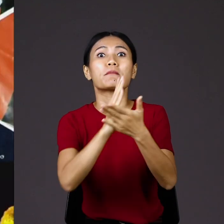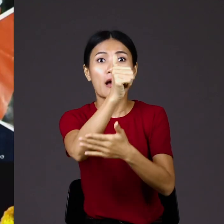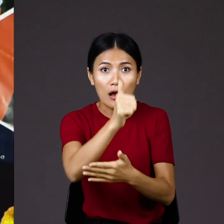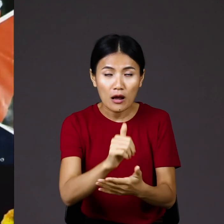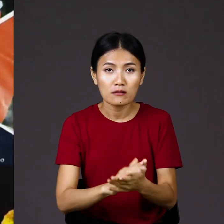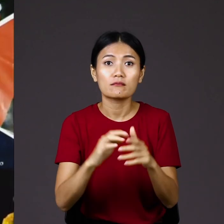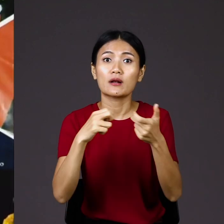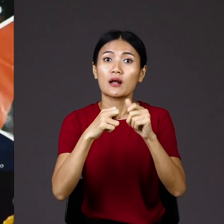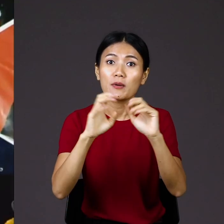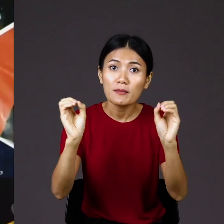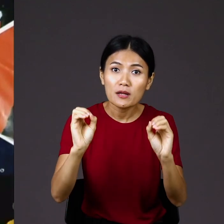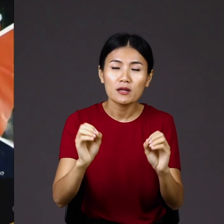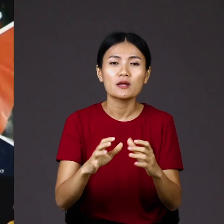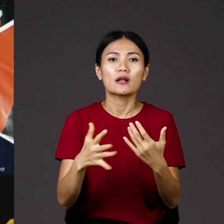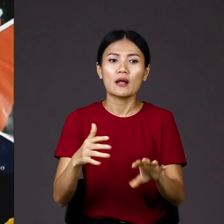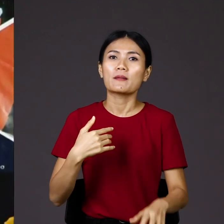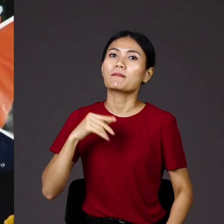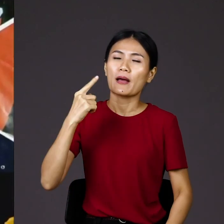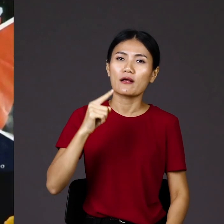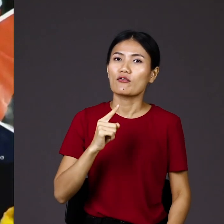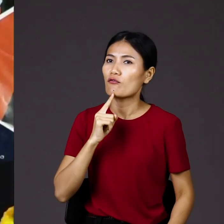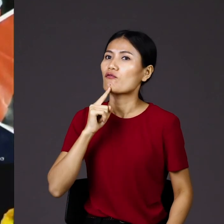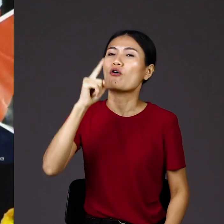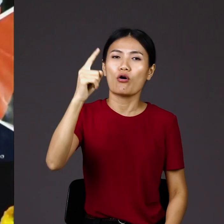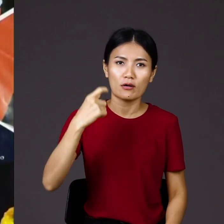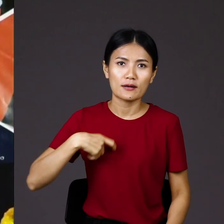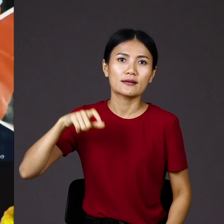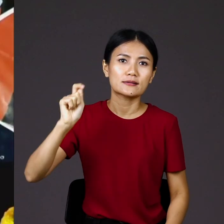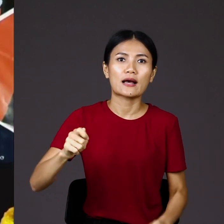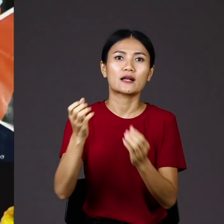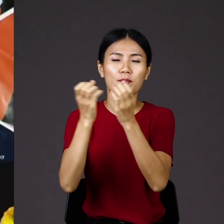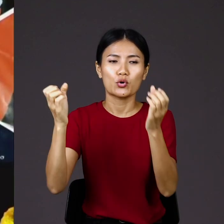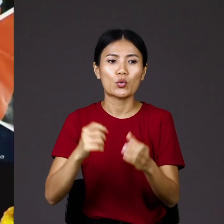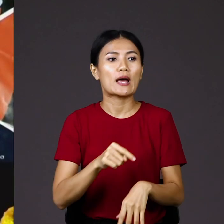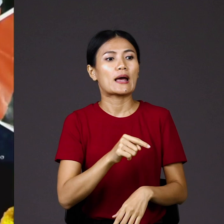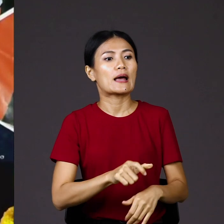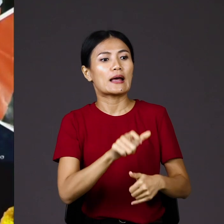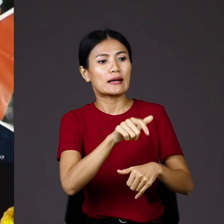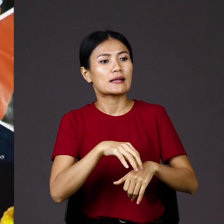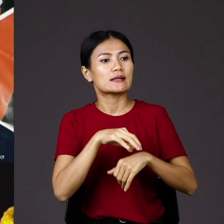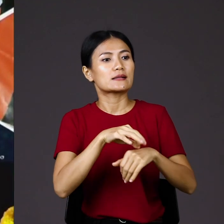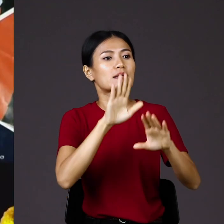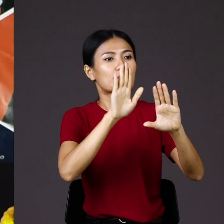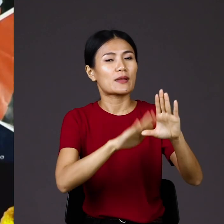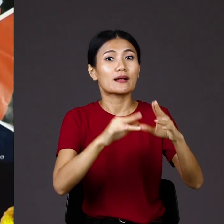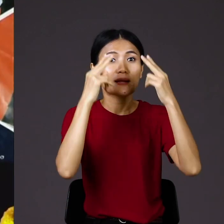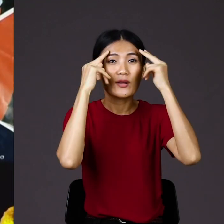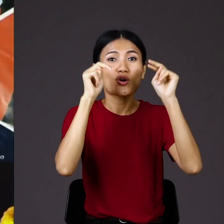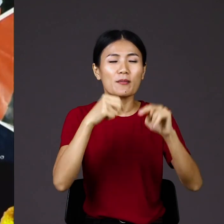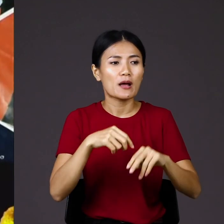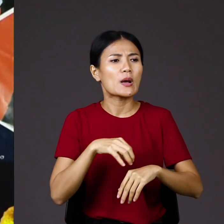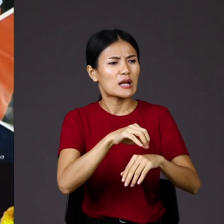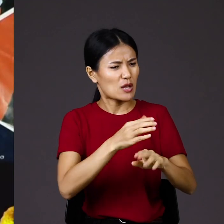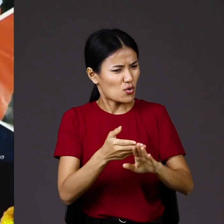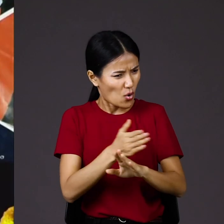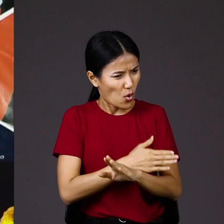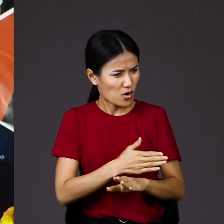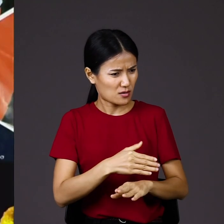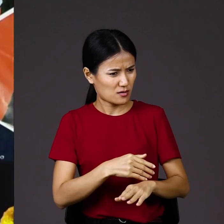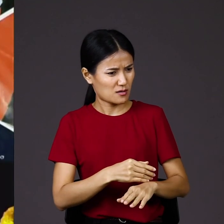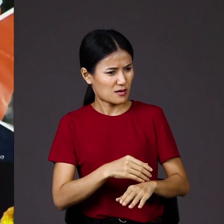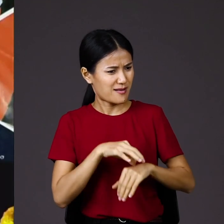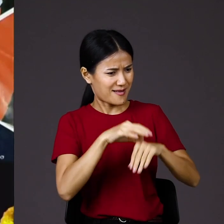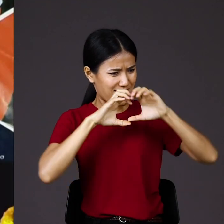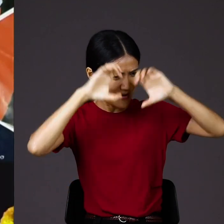ต่อมามีคดีเรื่องว่าเป็นเจ้าหน้าที่ของรัฐไปถึงศาลรัฐธรรมนูญก็รอดอีกล่าสุด